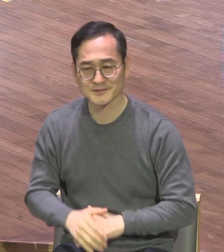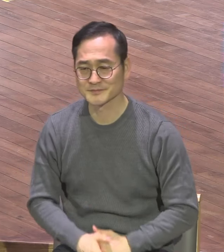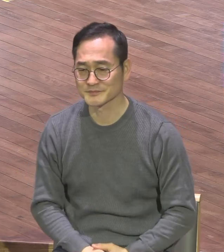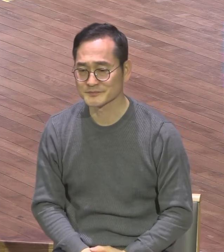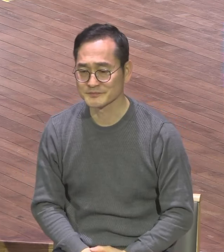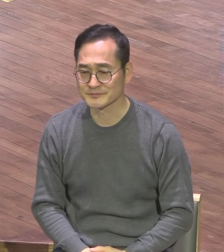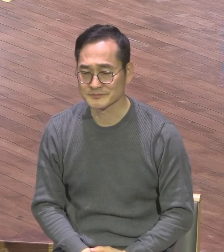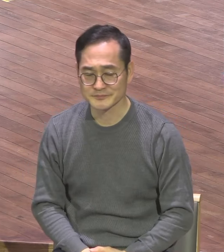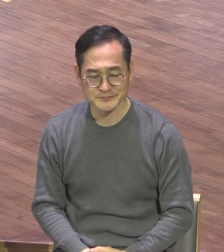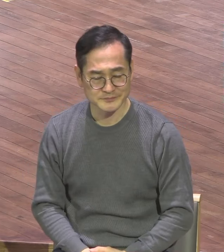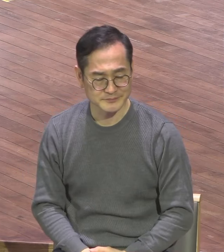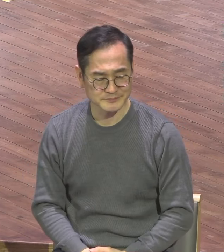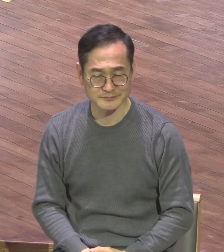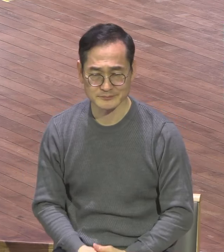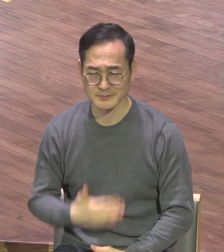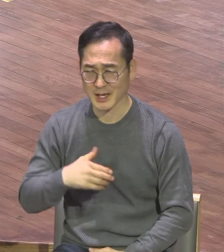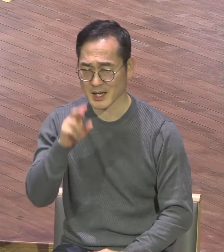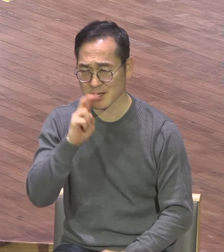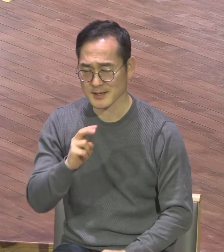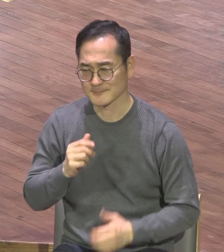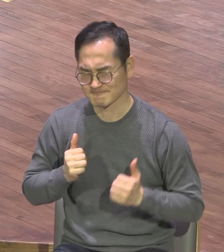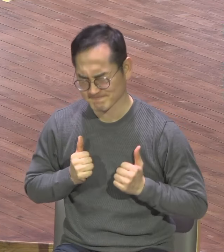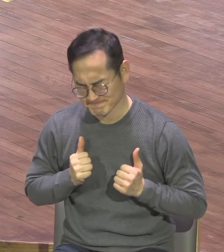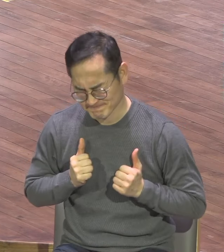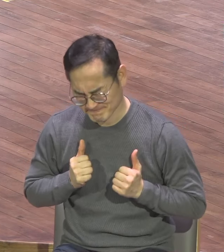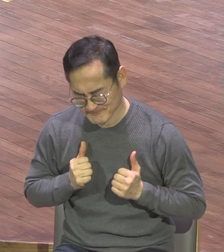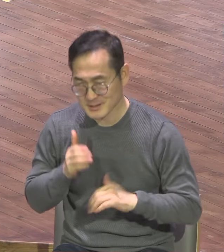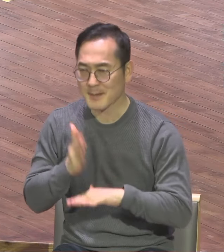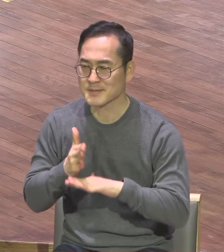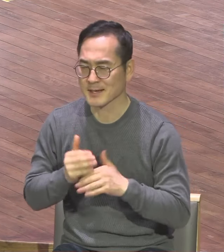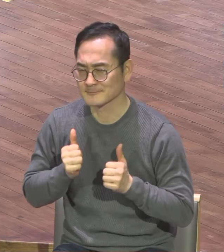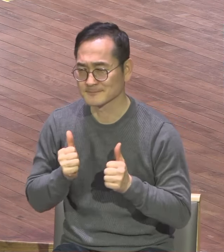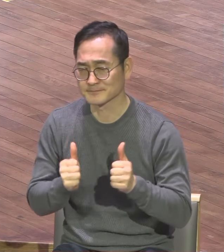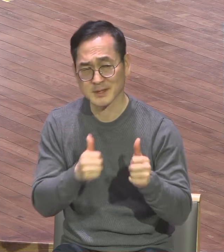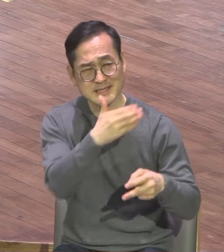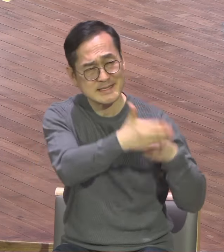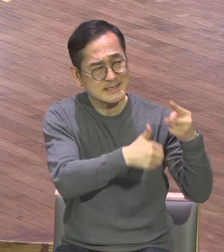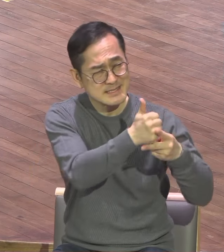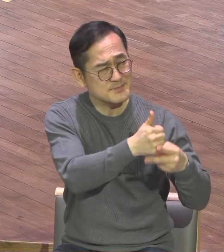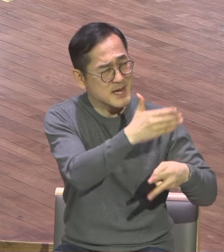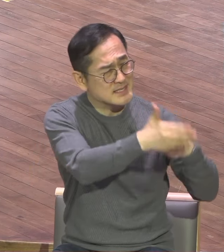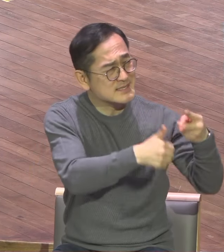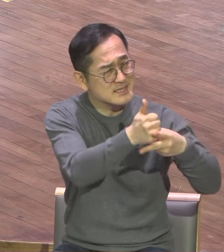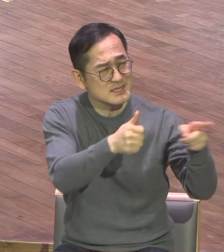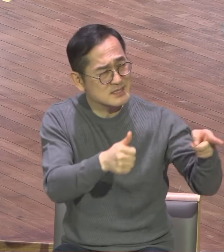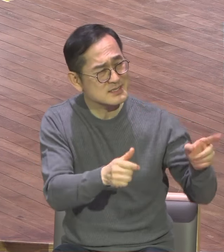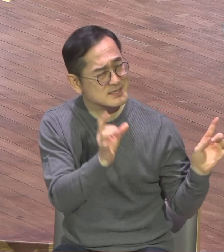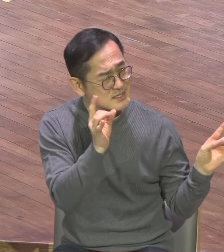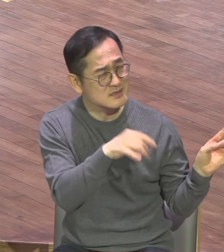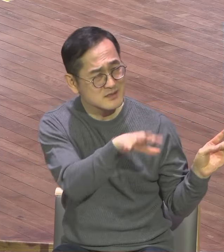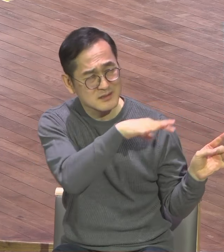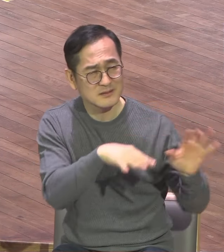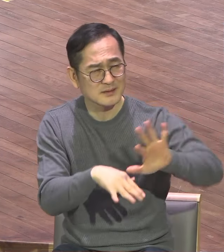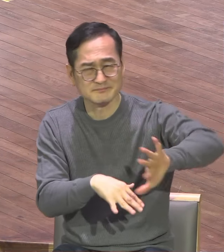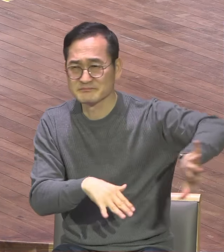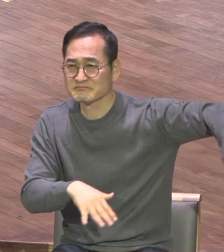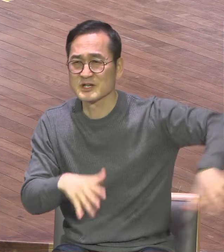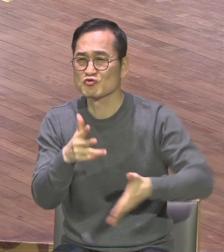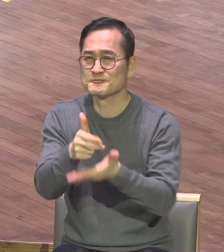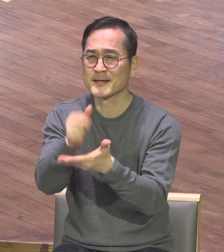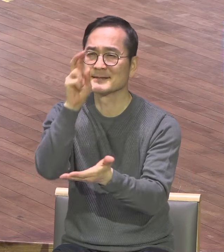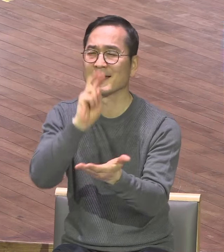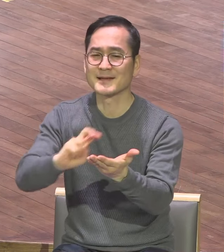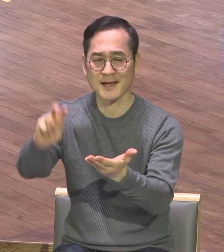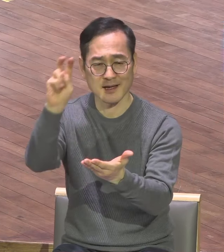내가 전심으로 주께 감사하며 신들 앞에서 주께 찬송하리이다. 전심으로 주께